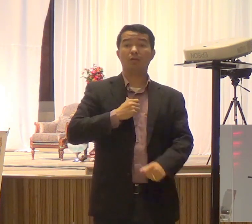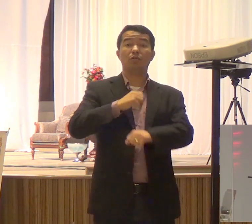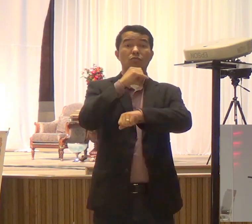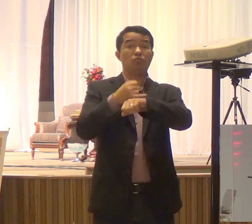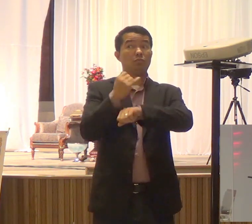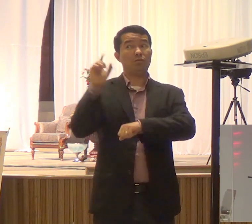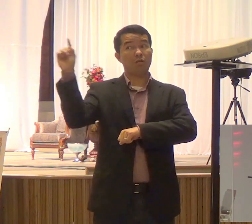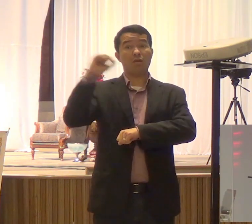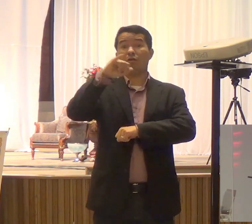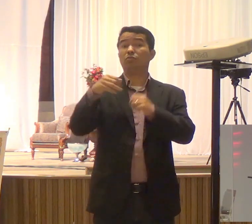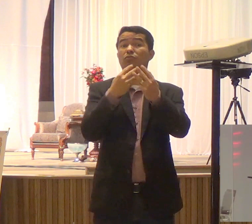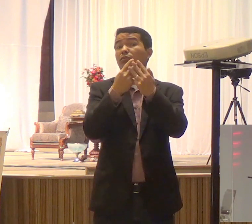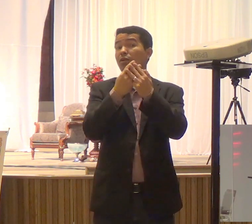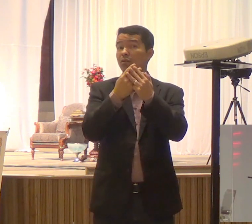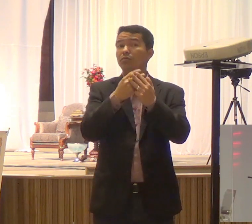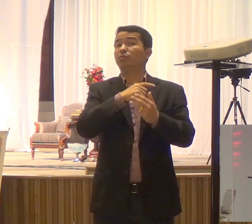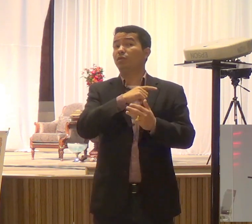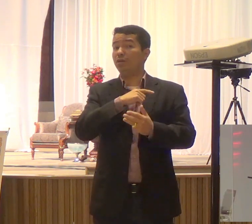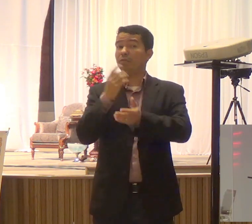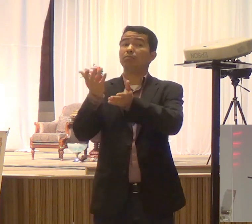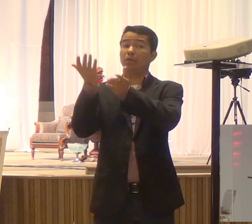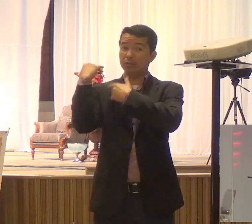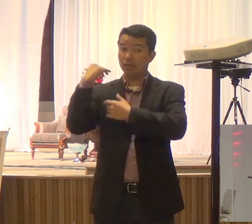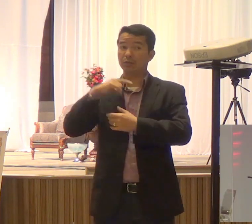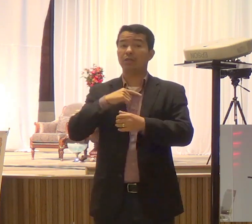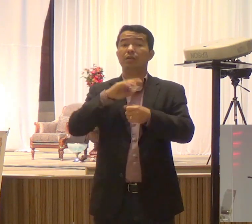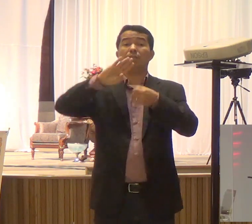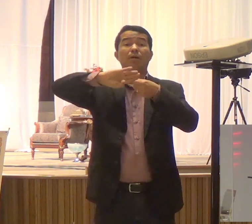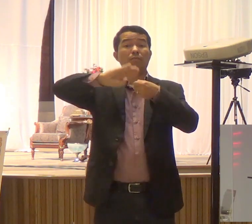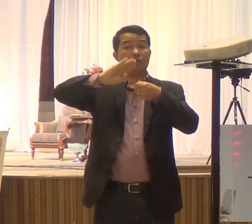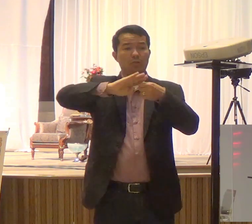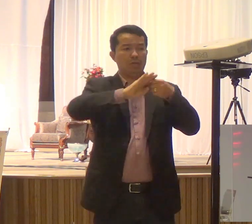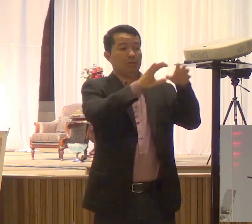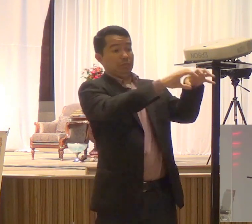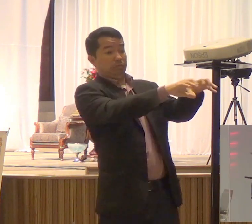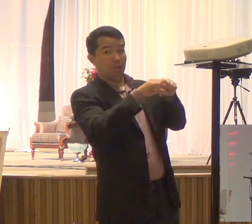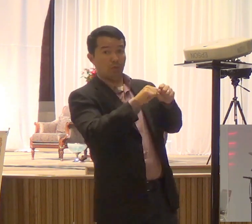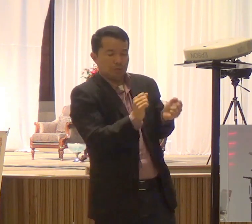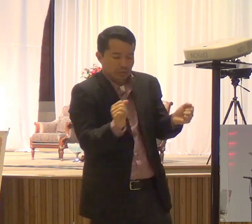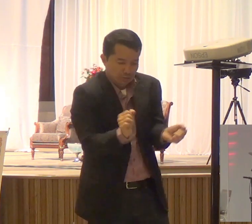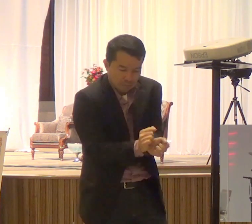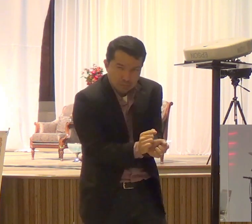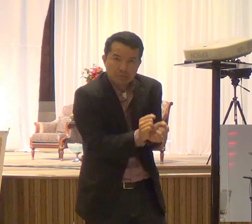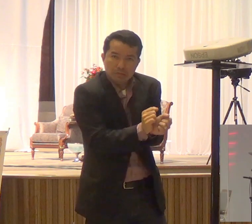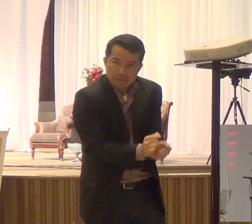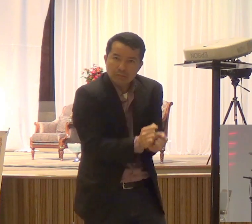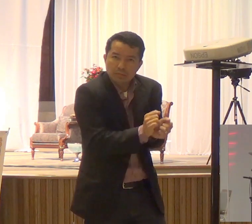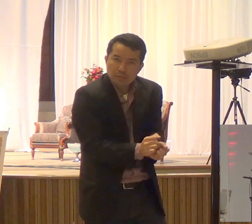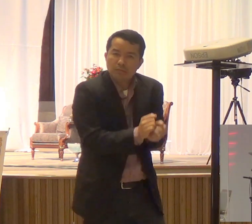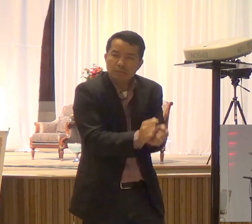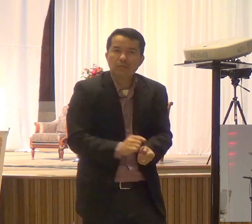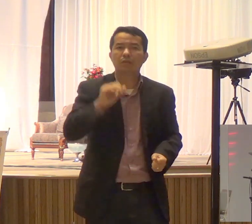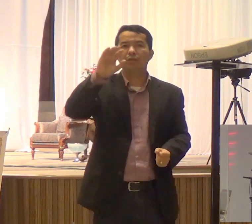Israel, sofreu um negócio chamado exílio babilônico, não é? Quando a gente vai estudar mais a fundo, a gente descobre esse